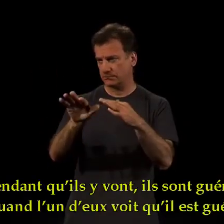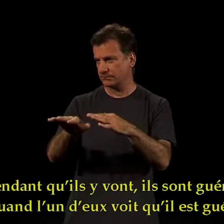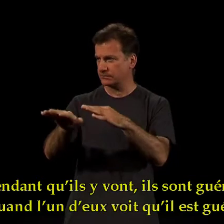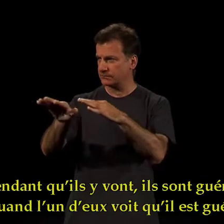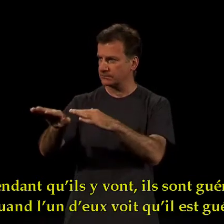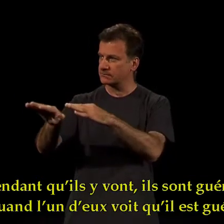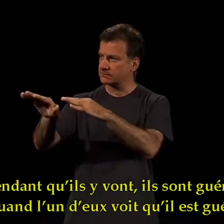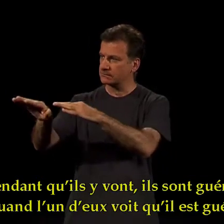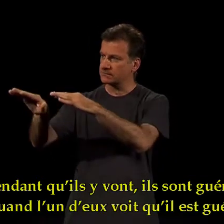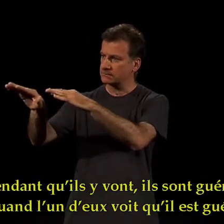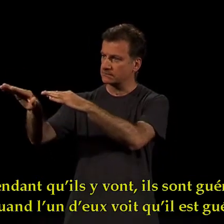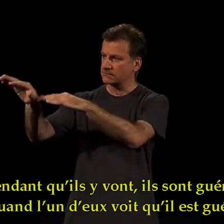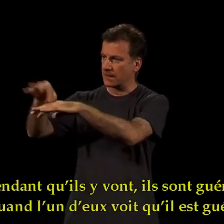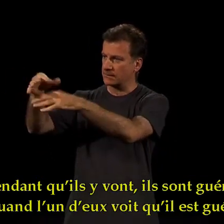Pendant qu'ils y vont, ils sont guéris.